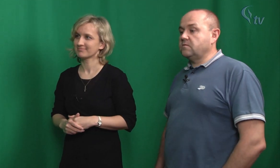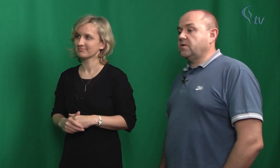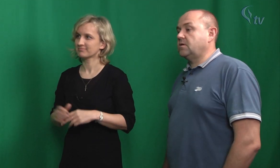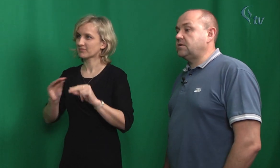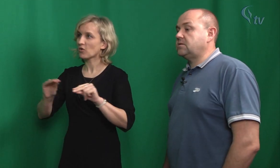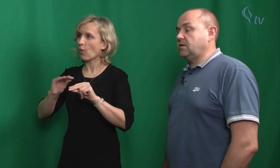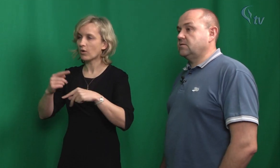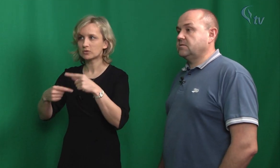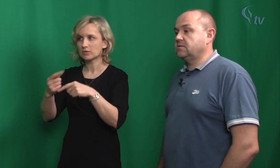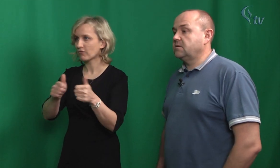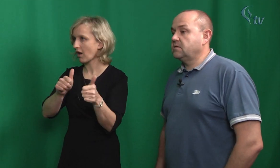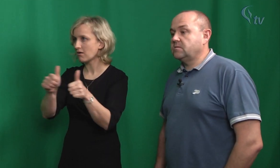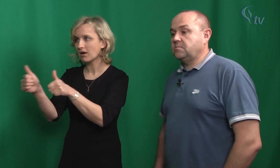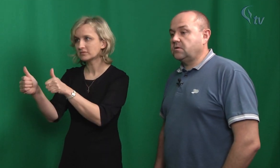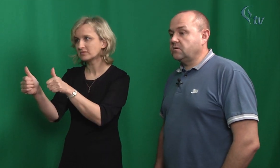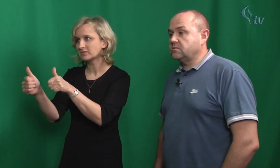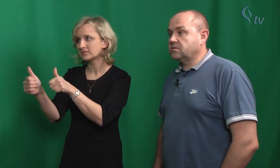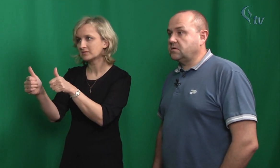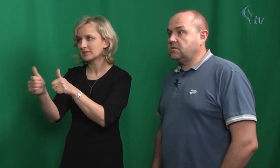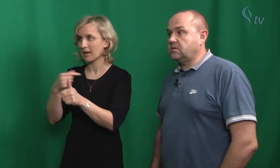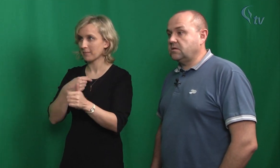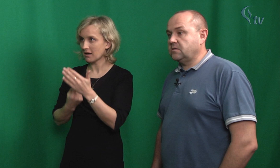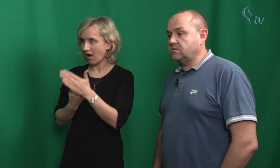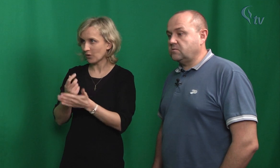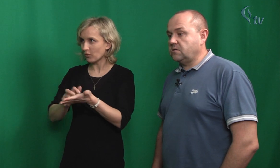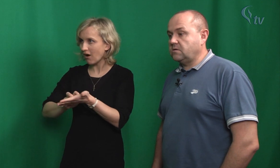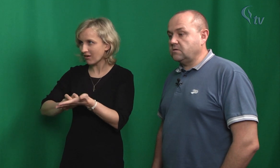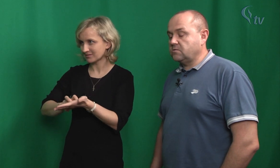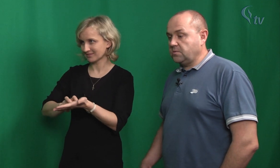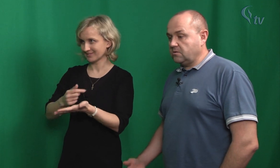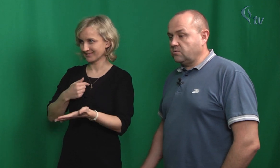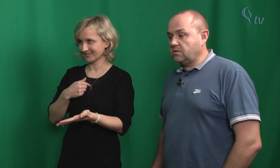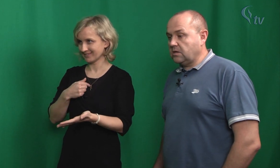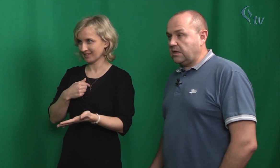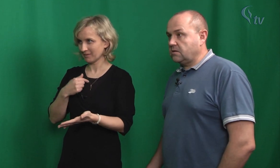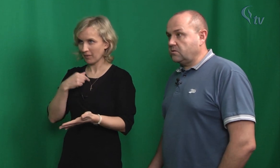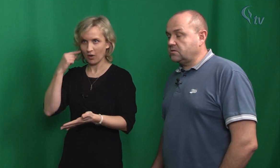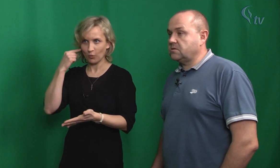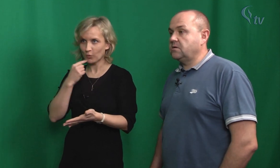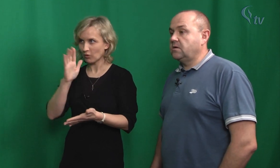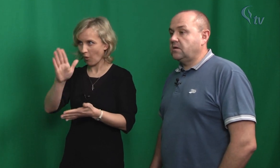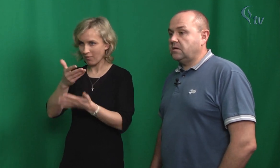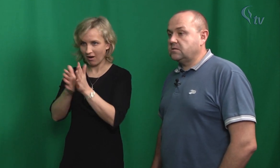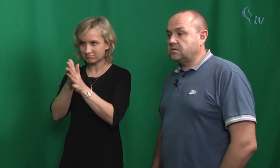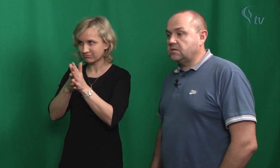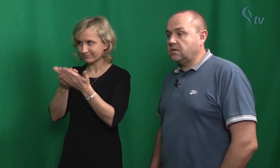väga hästi. Mina alguses kartsin, et kuna mina kurtide keelt ei oska, et siis